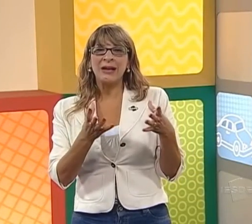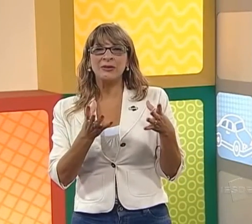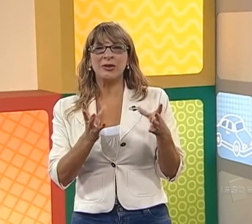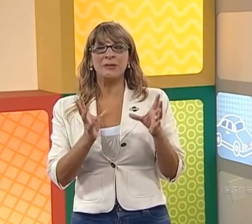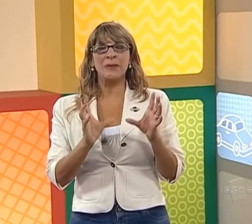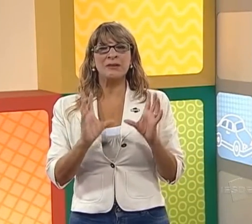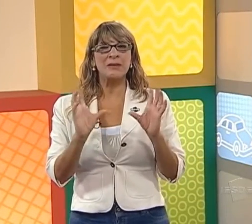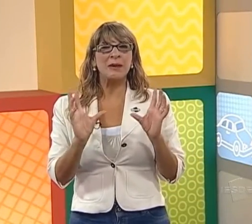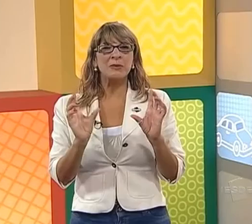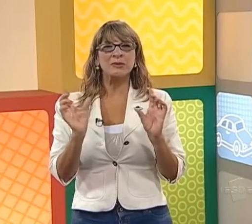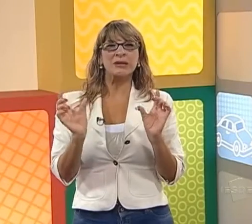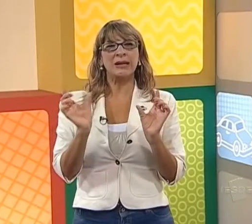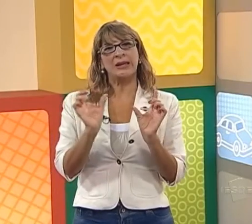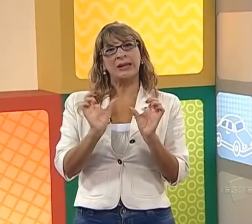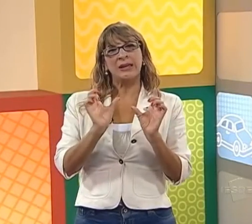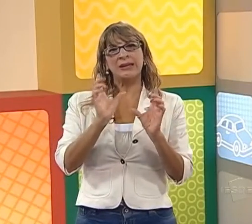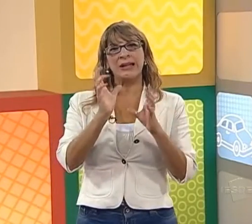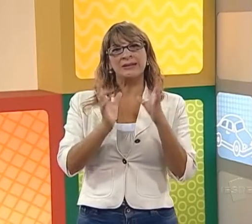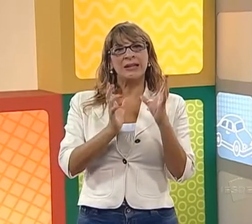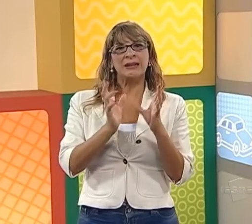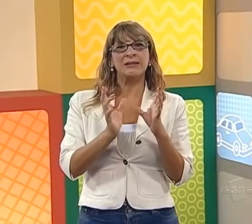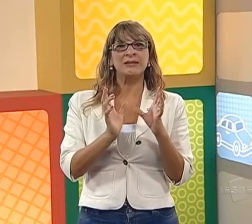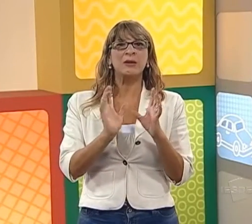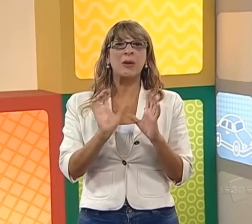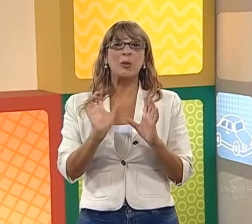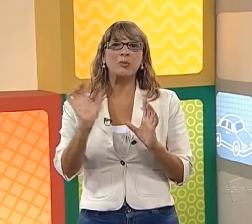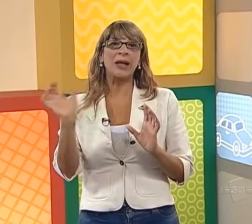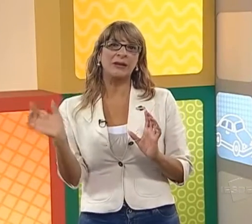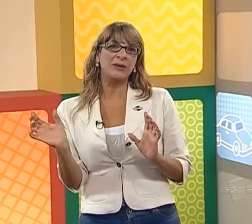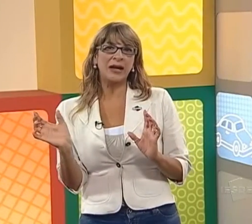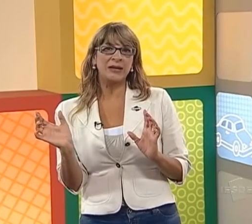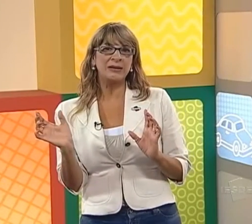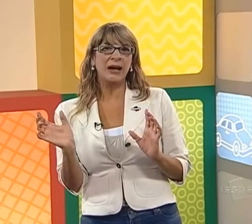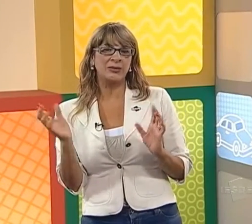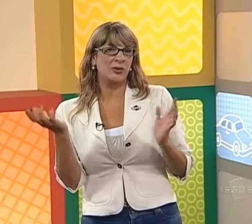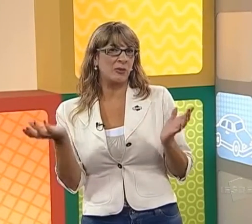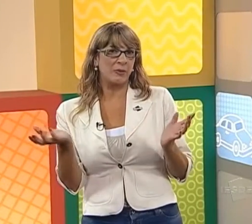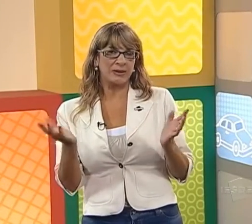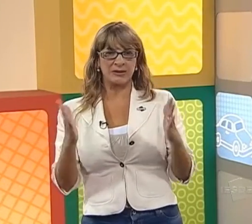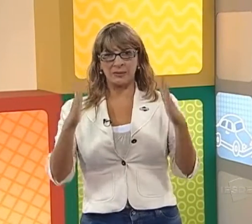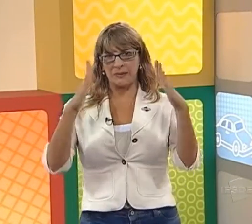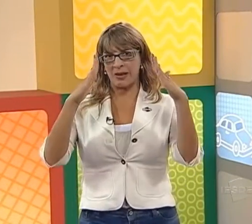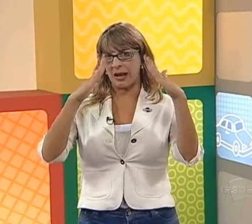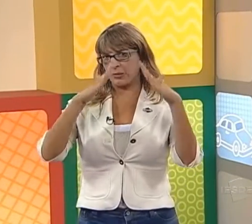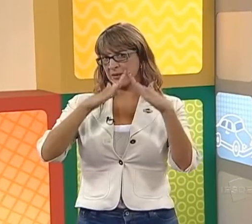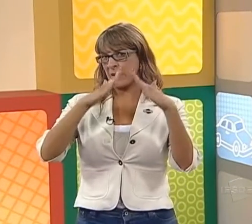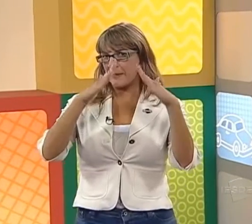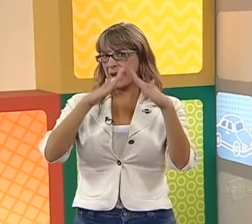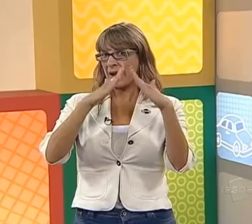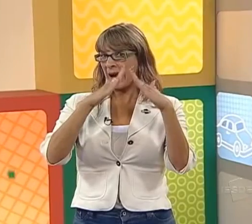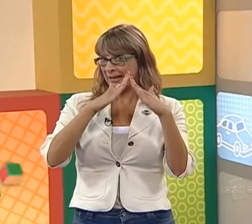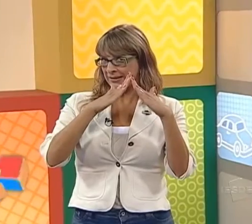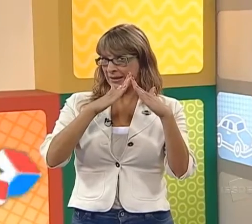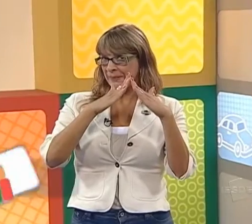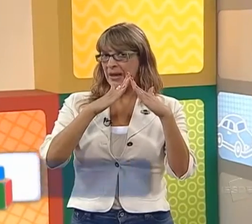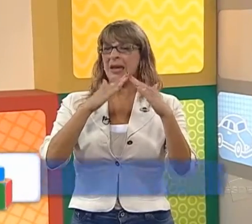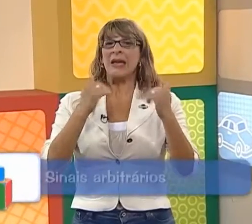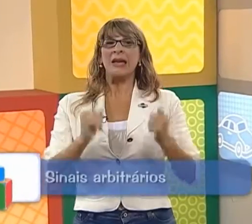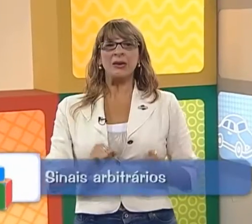sinalizar, nós percebemos que na sinalização há algum dado da realidade, como, por exemplo, ao sinal para casa. E